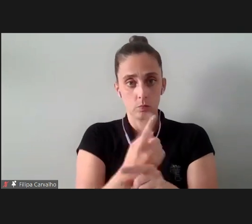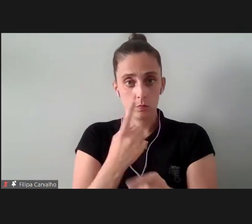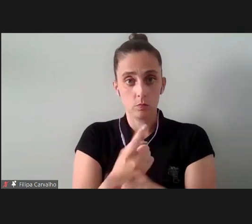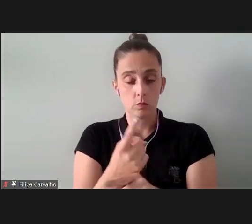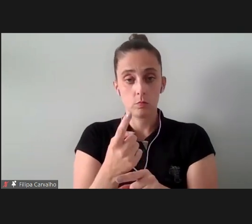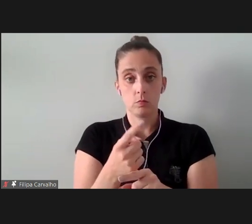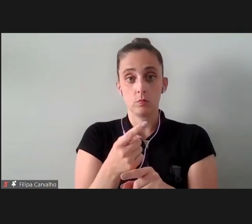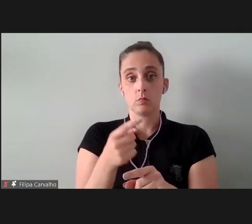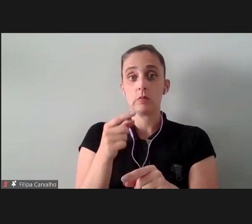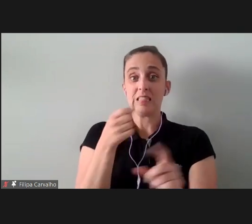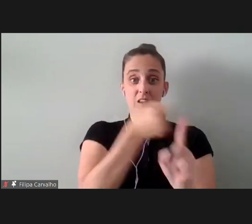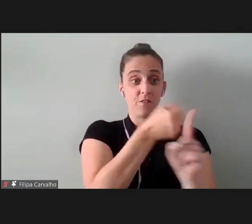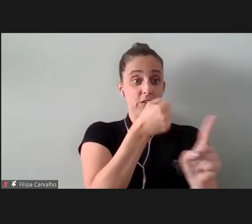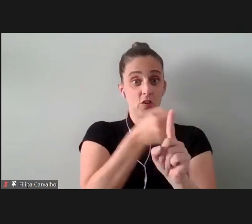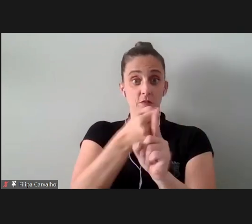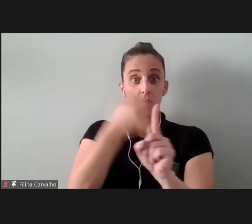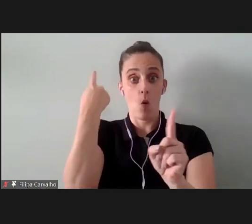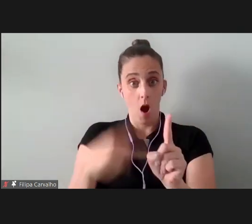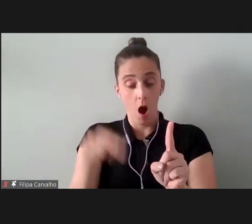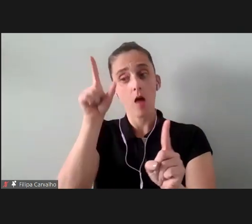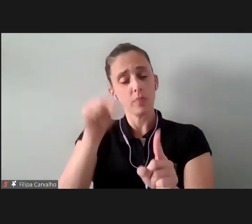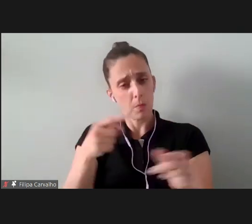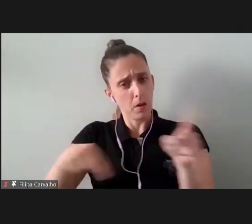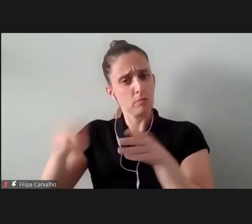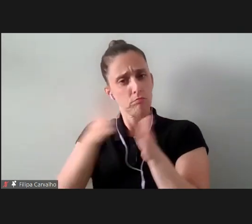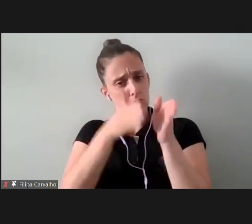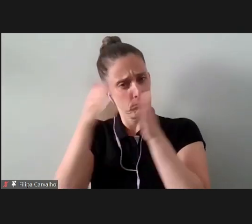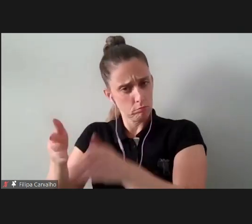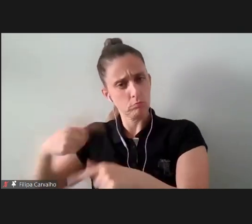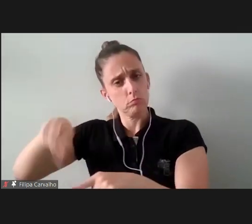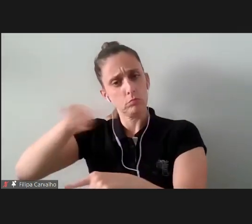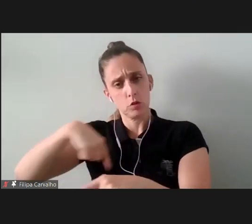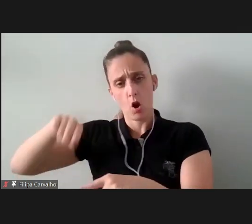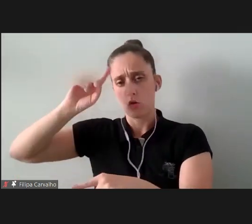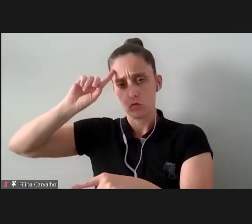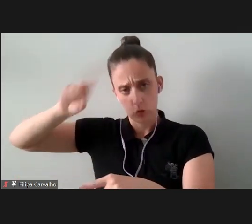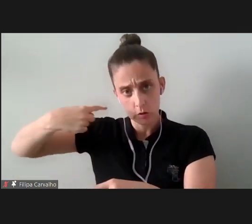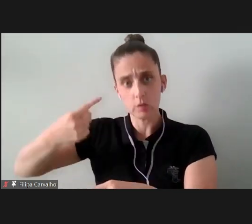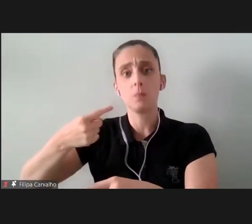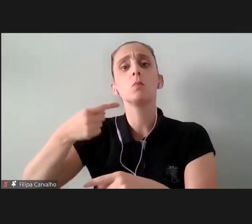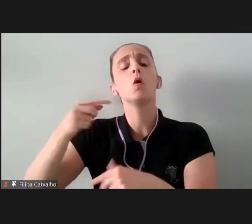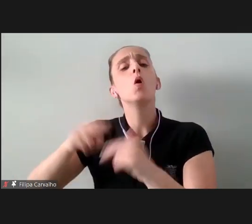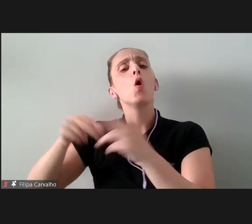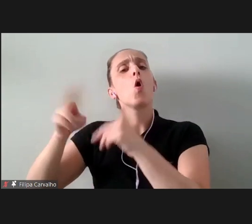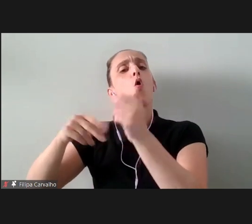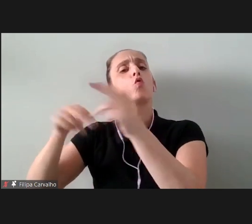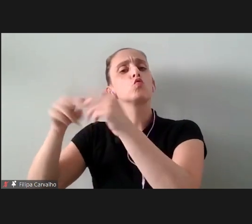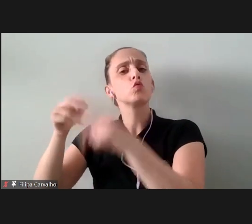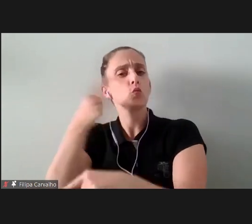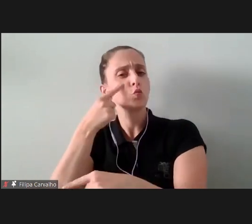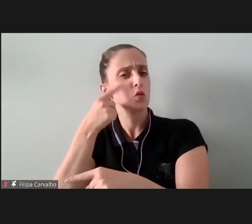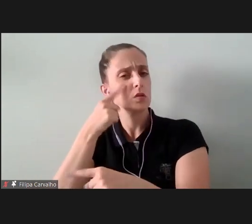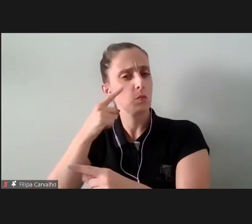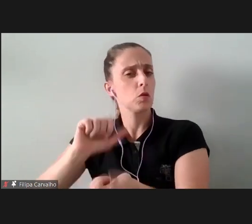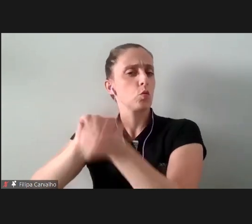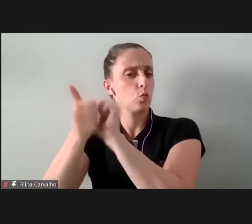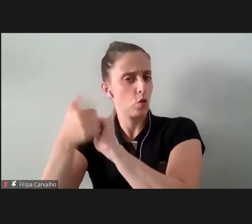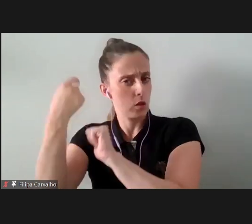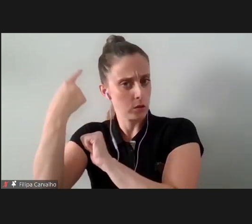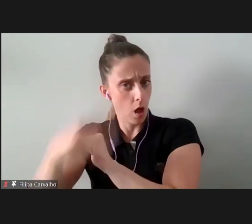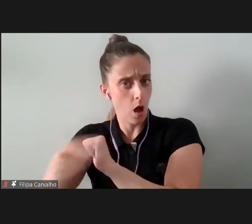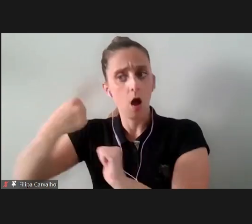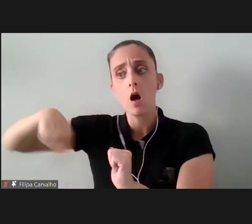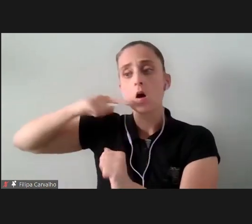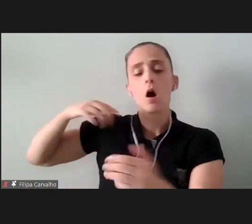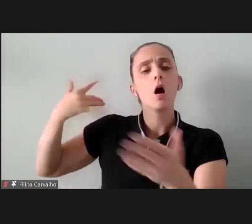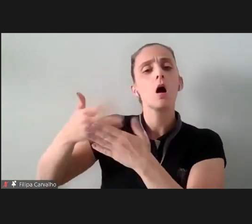estes desafios, nós temos perfeita consciência que o processo, a indústria do conhecimento tem-se vindo a transformar. E aquilo que nós temos vindo a fazer